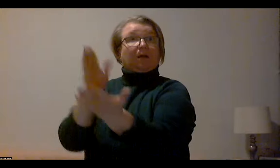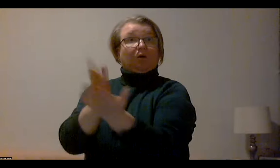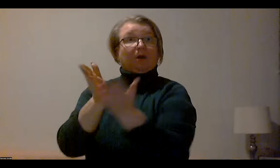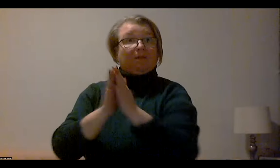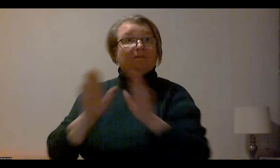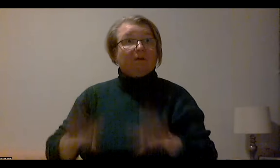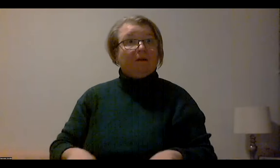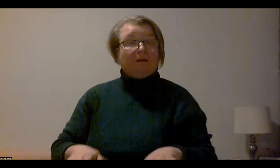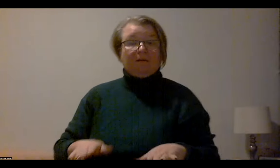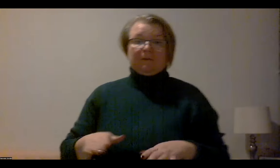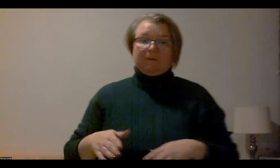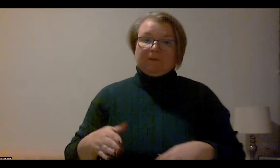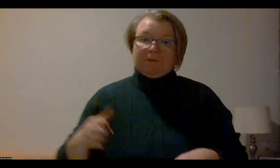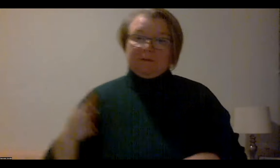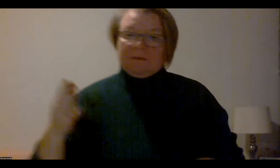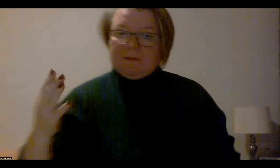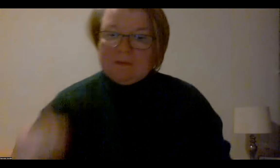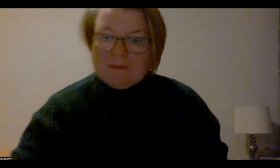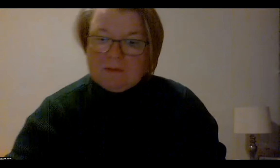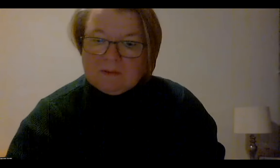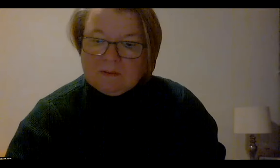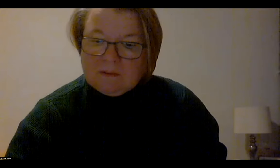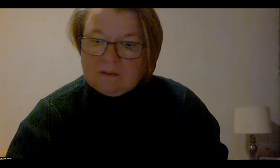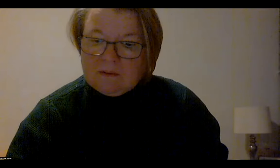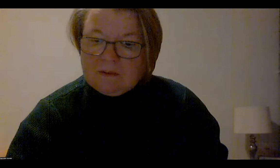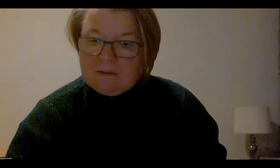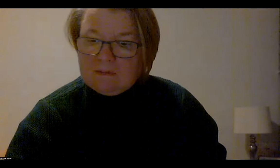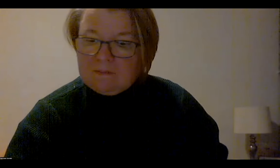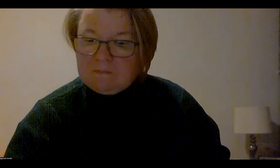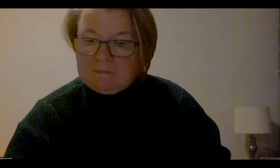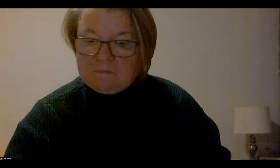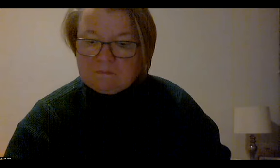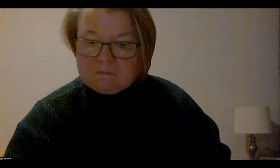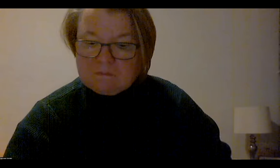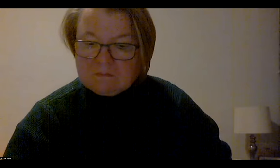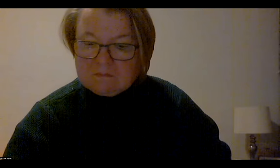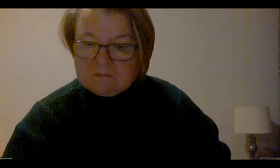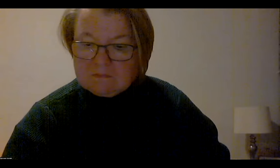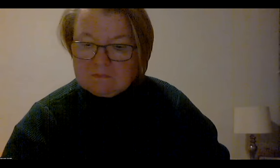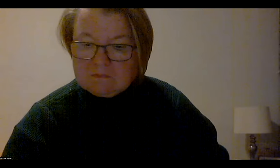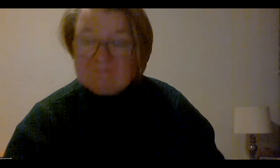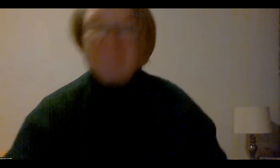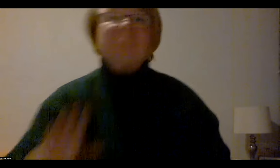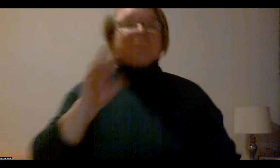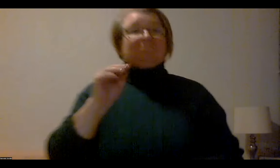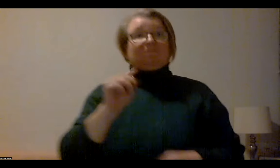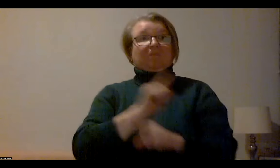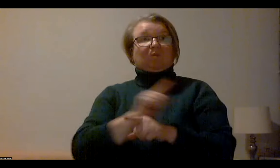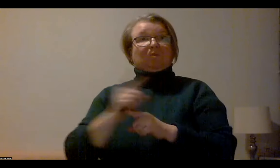millä tavalla varmistetaan tavallaan se, että tämän hätääntyneen ihmisen viittomakielinen viesti välittyy oikein ja korrektisti